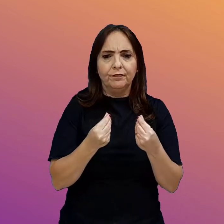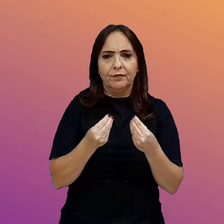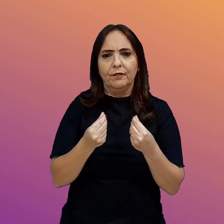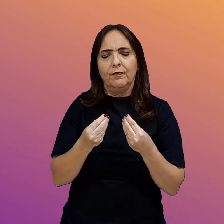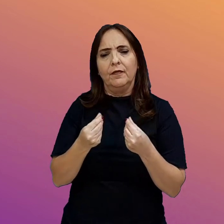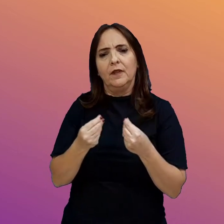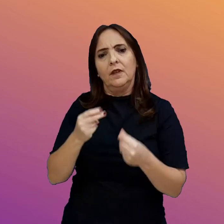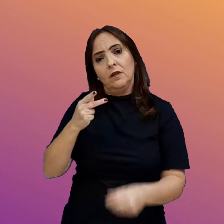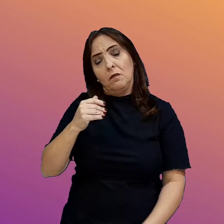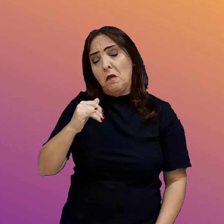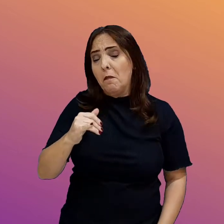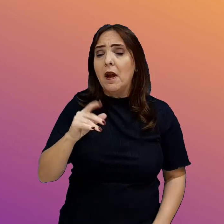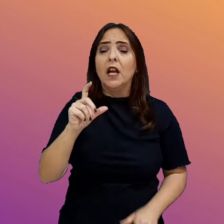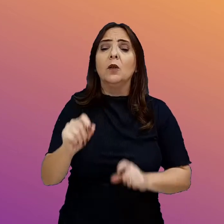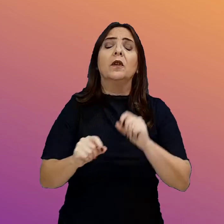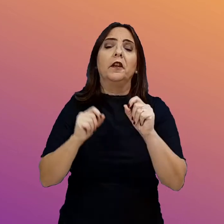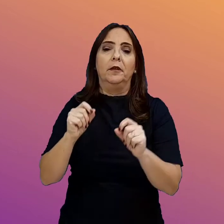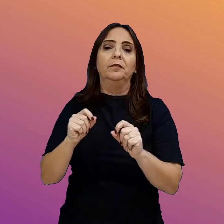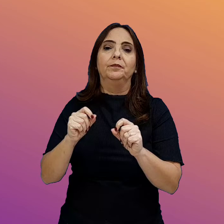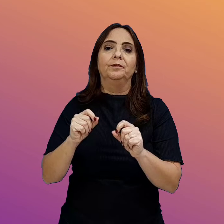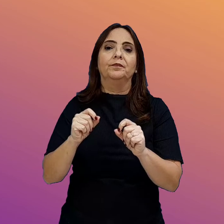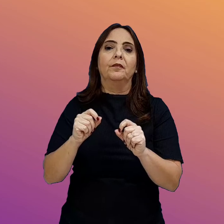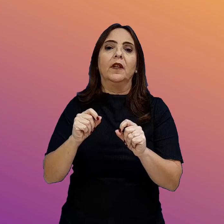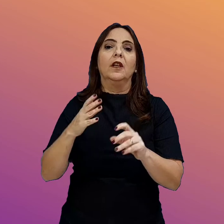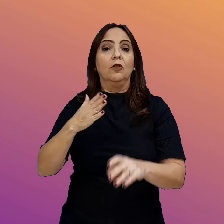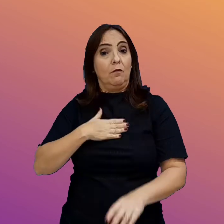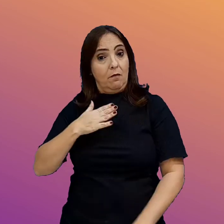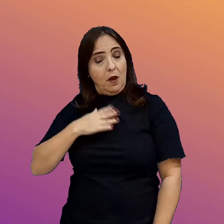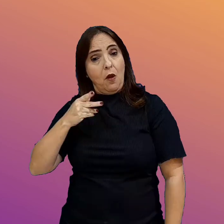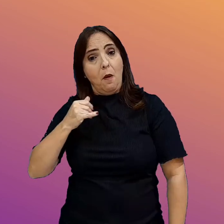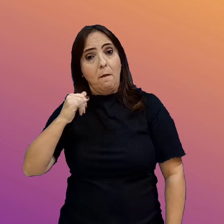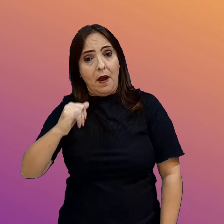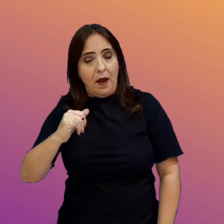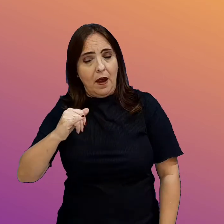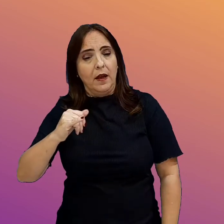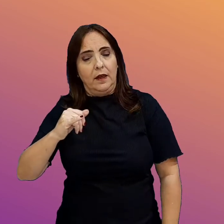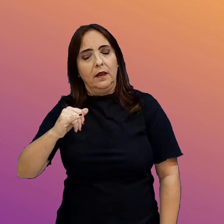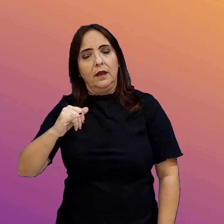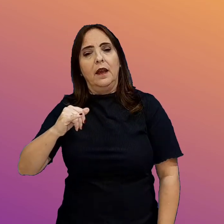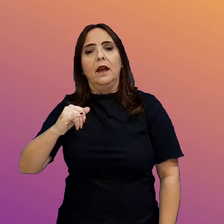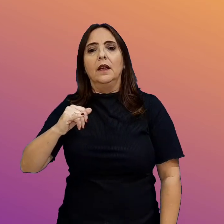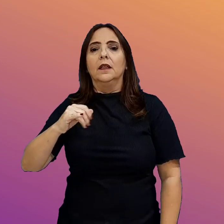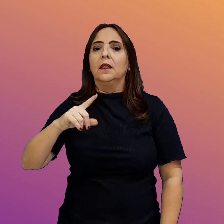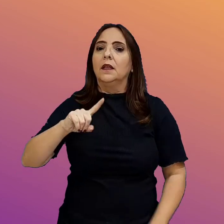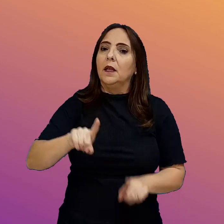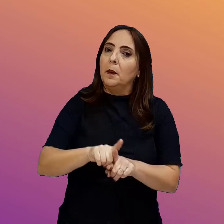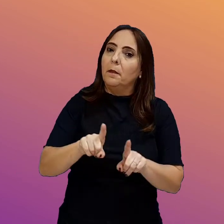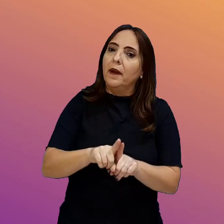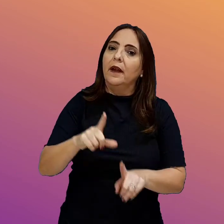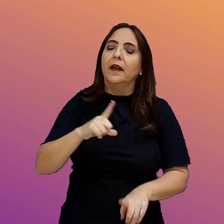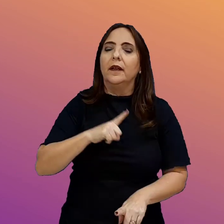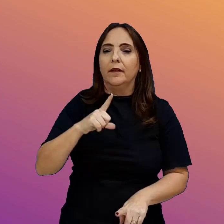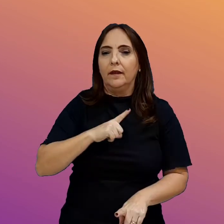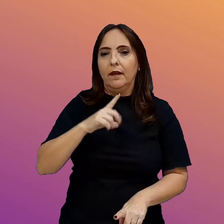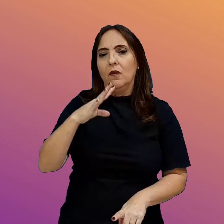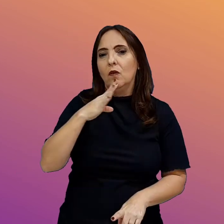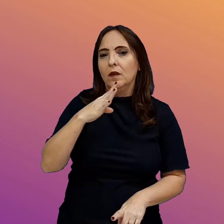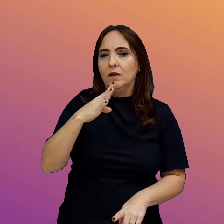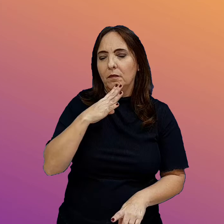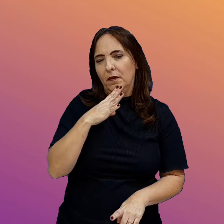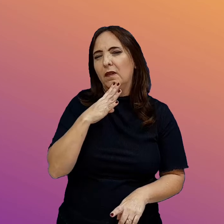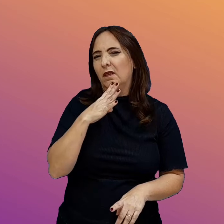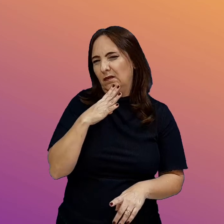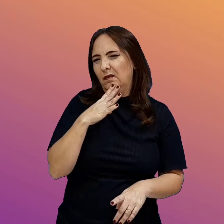pais deles também terem certo conhecimento, né, nesse campo, porque havia